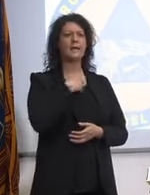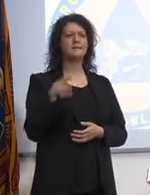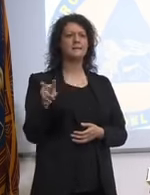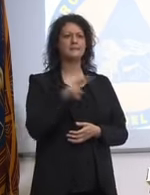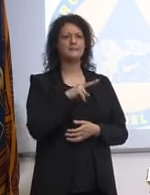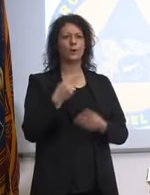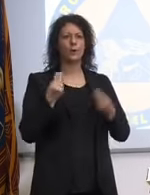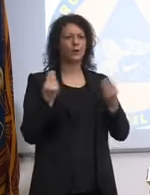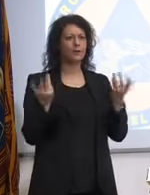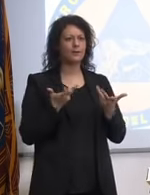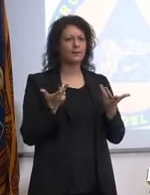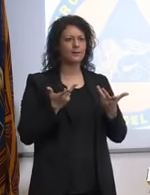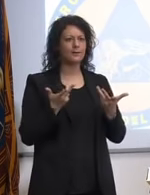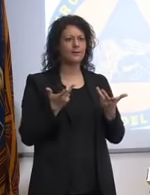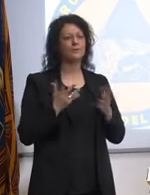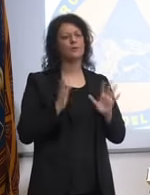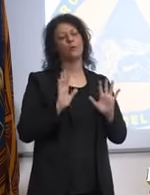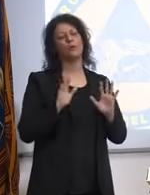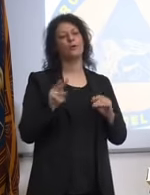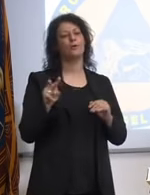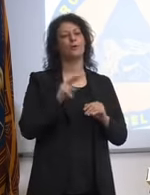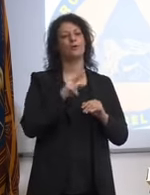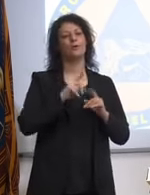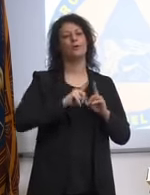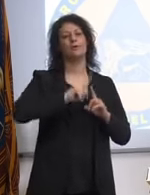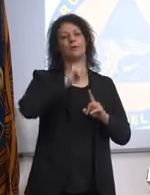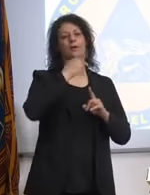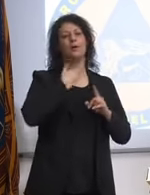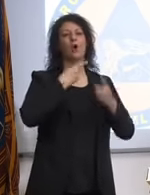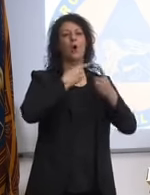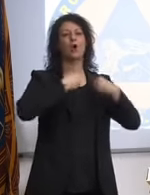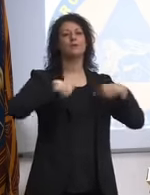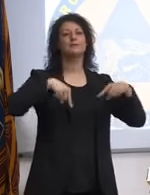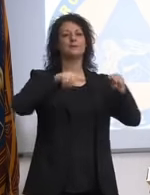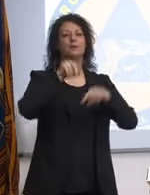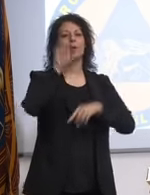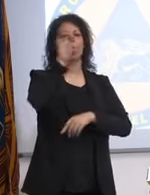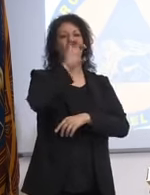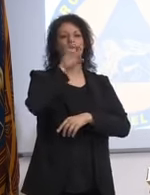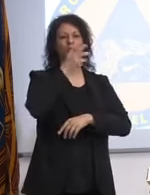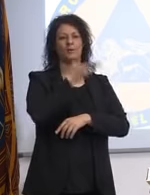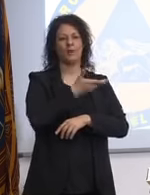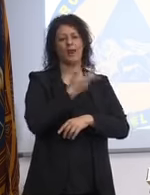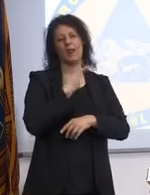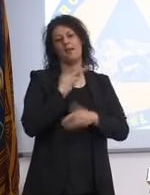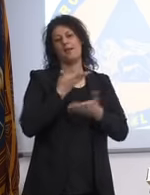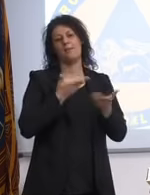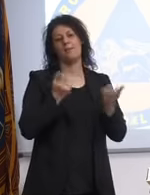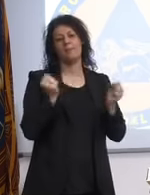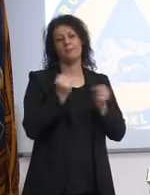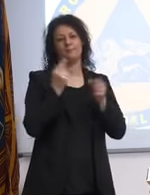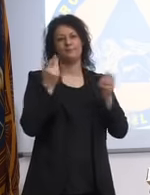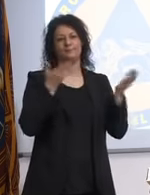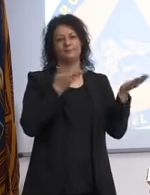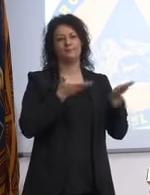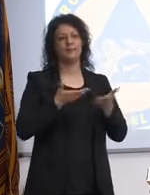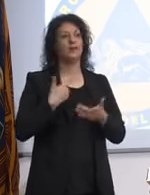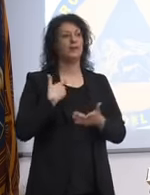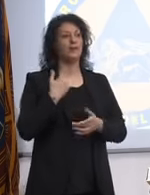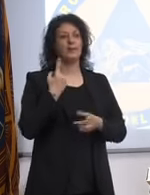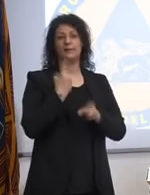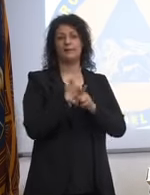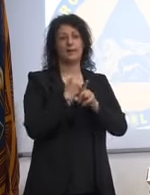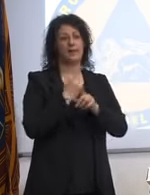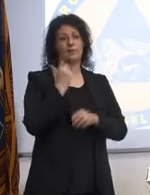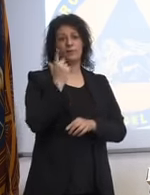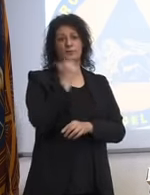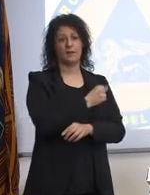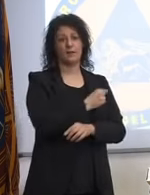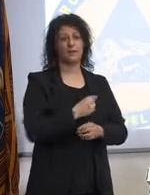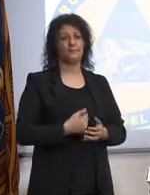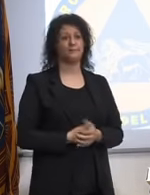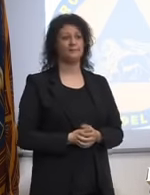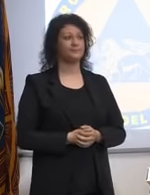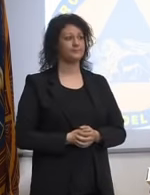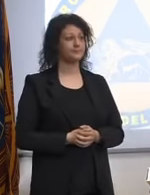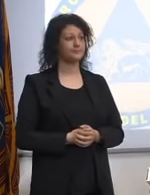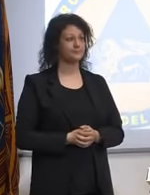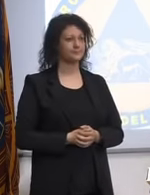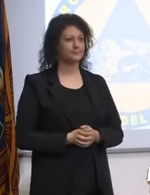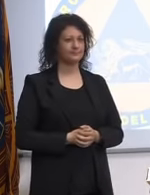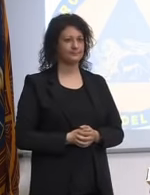regionale. Sono a consiglio regionale. E quindi sono bloccati. Dovete scusarmi, ma devo andare. Luca.